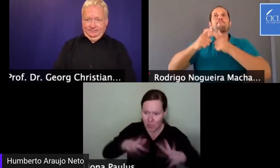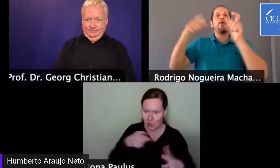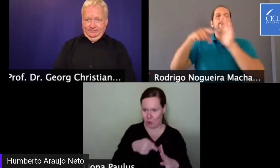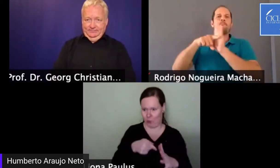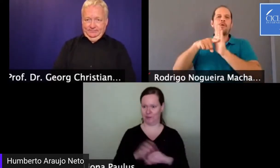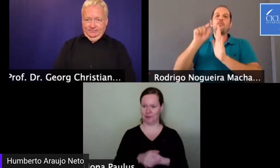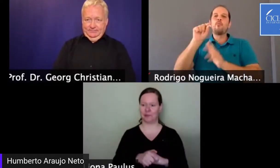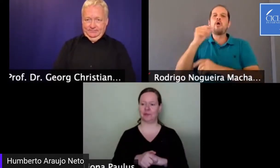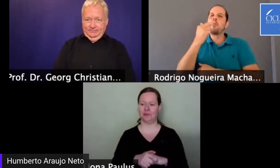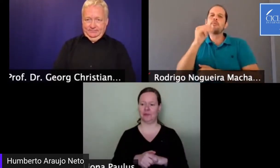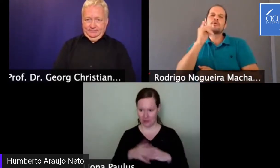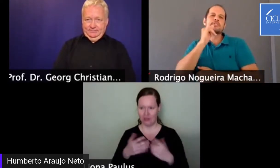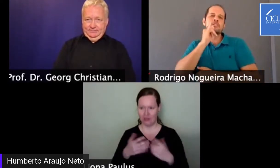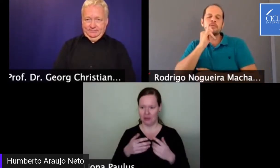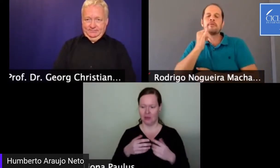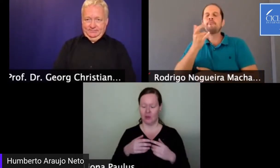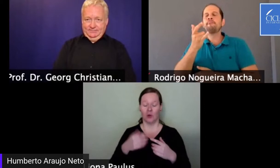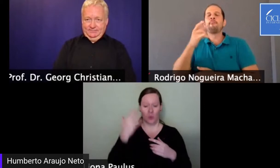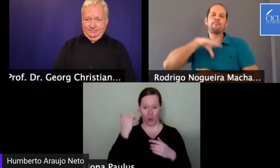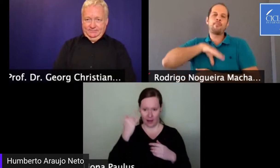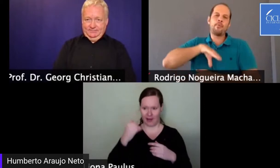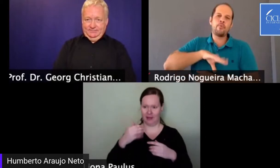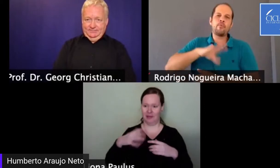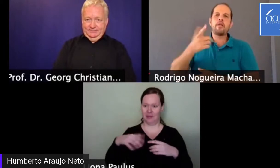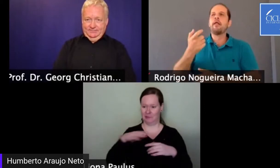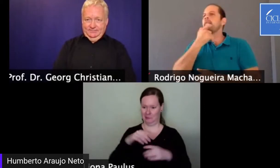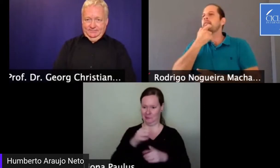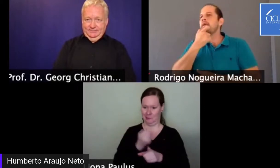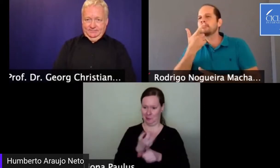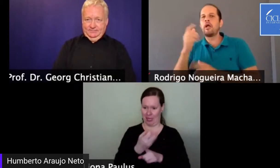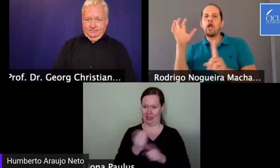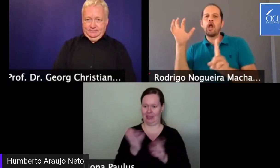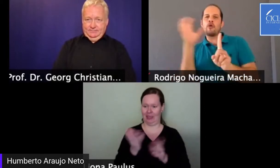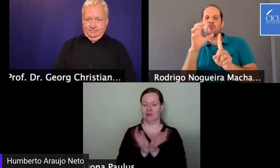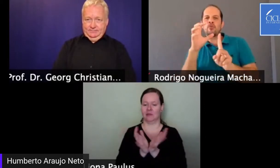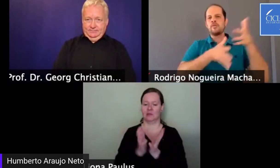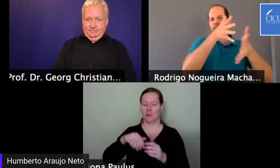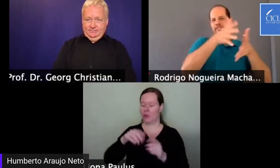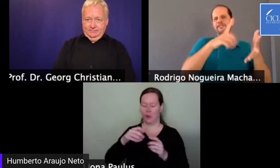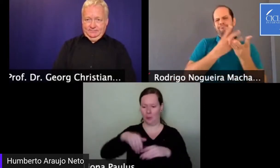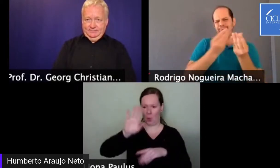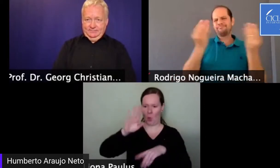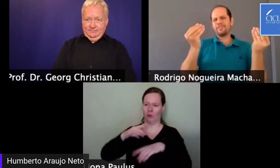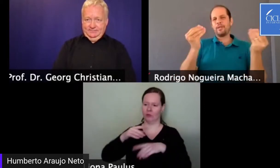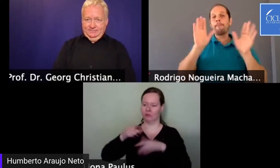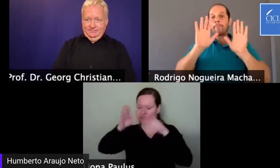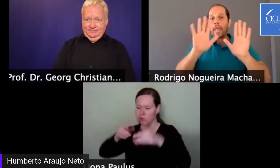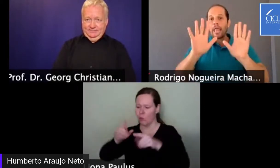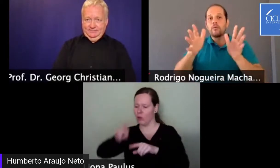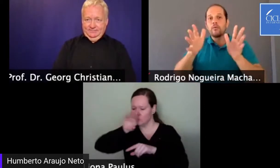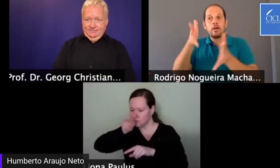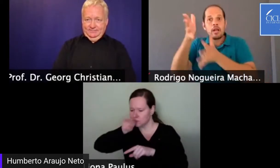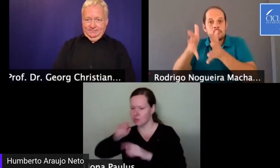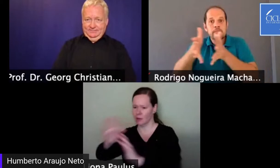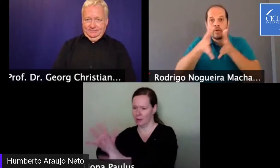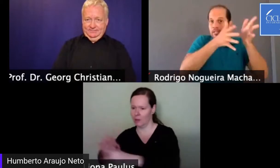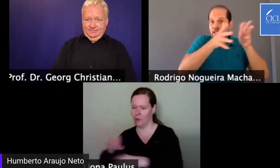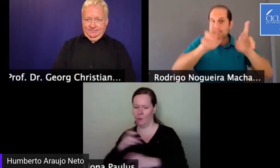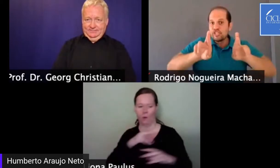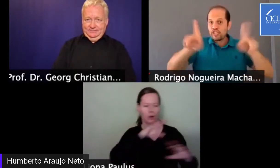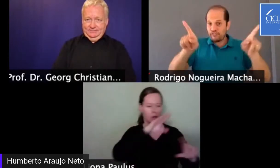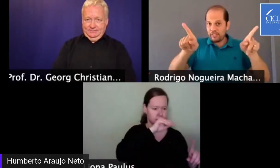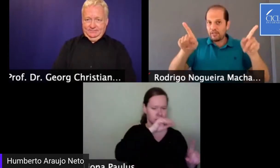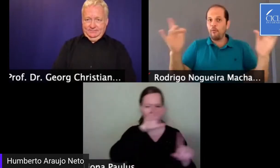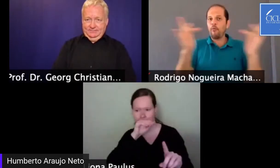vocês sabem que a maioria dos estudos são voltados para línguas orais, né, como português, inglês, mas esse fenômeno das línguas